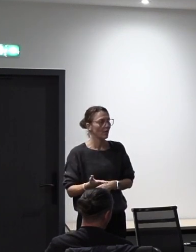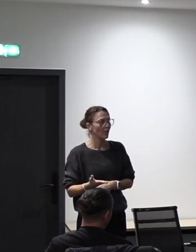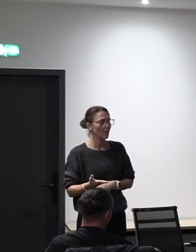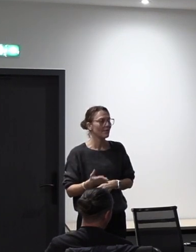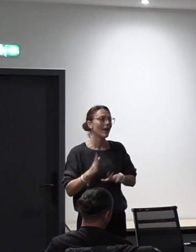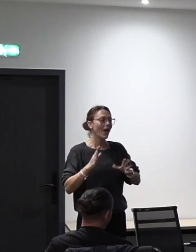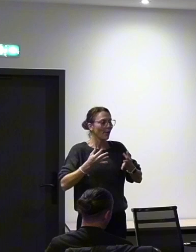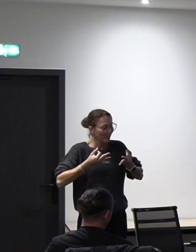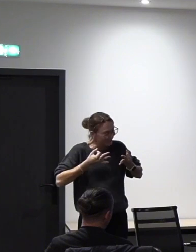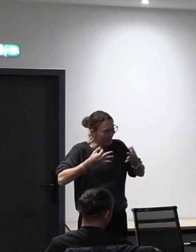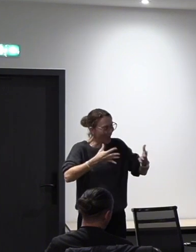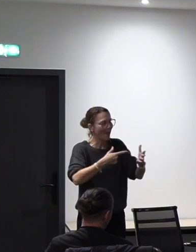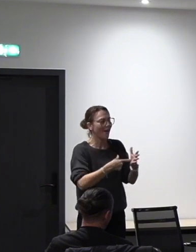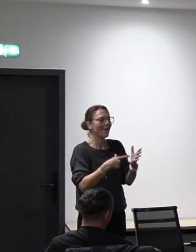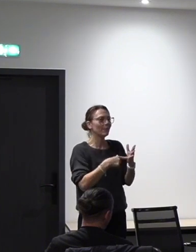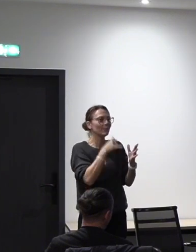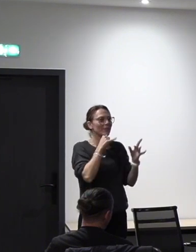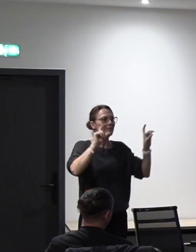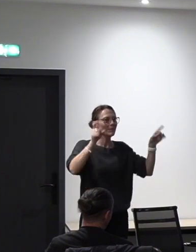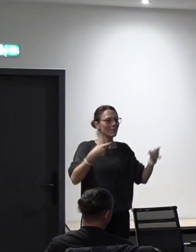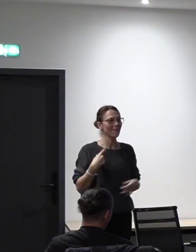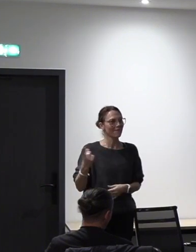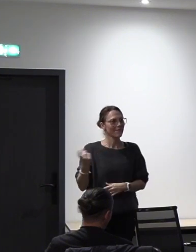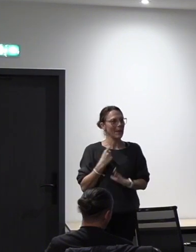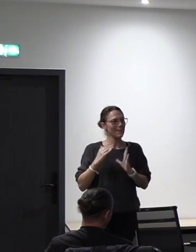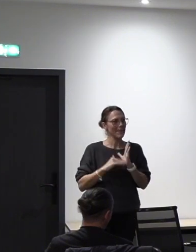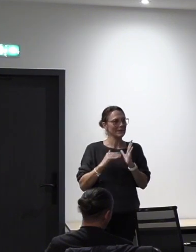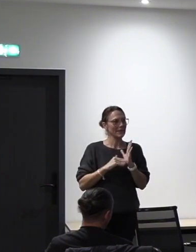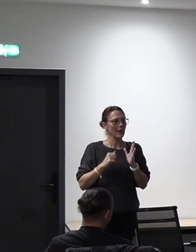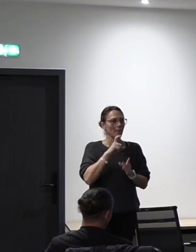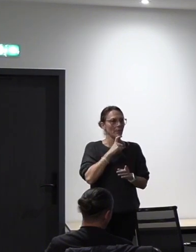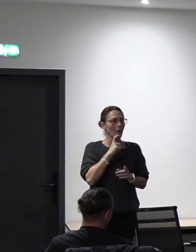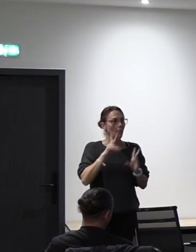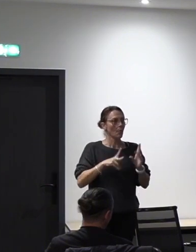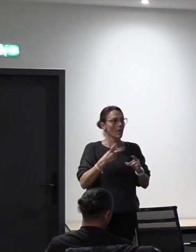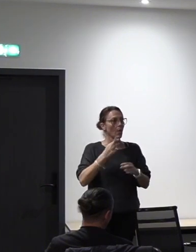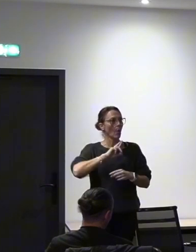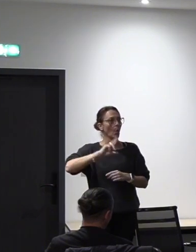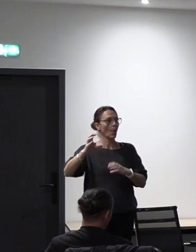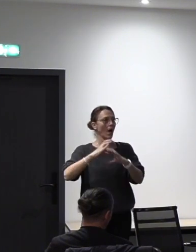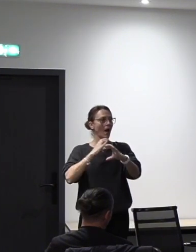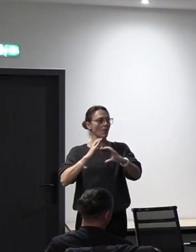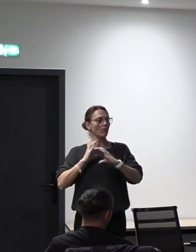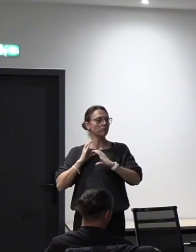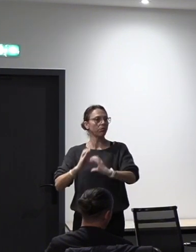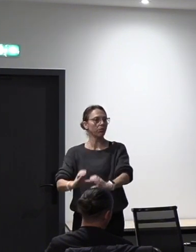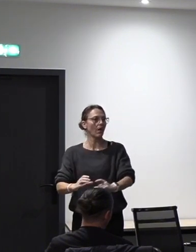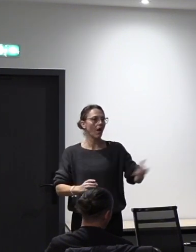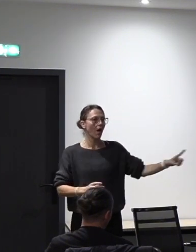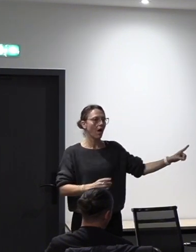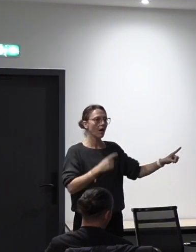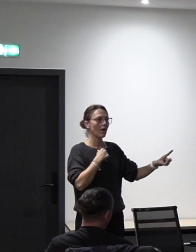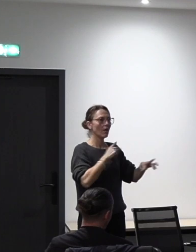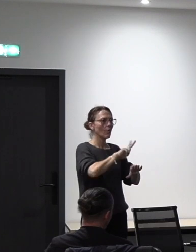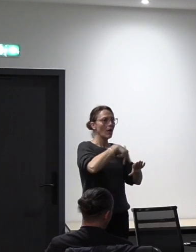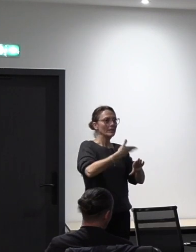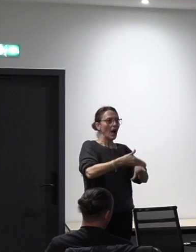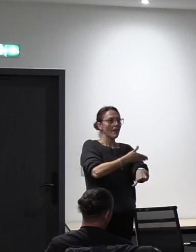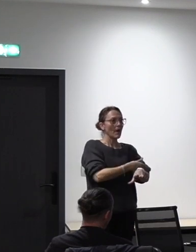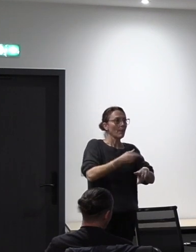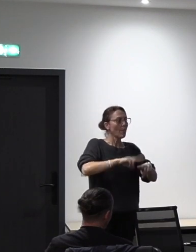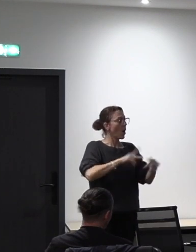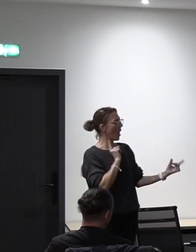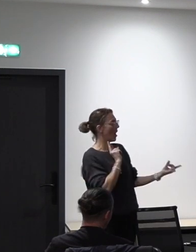temporalité, petite parenthèse, je viens de Marseille, peut-être tout à l'heure je vais me faire écrabouiller par un poids lourd et vous direz, on l'a vu 3 heures avant sa mort, hein,